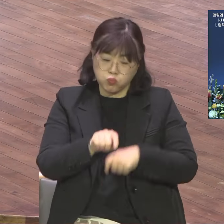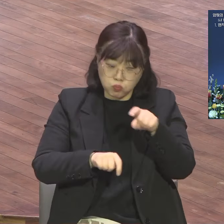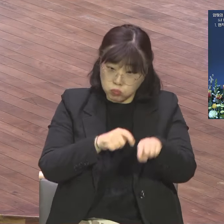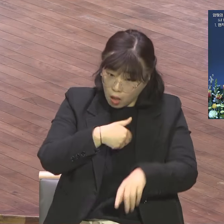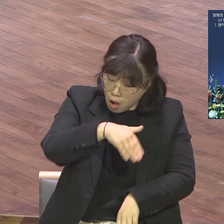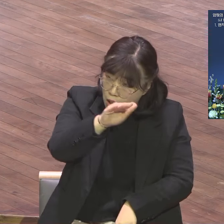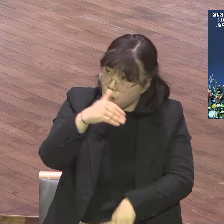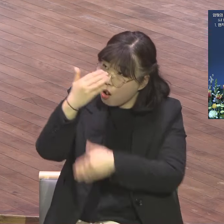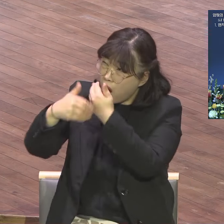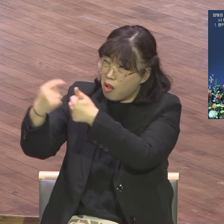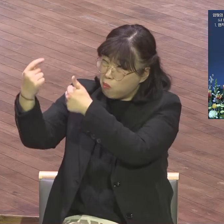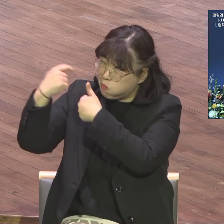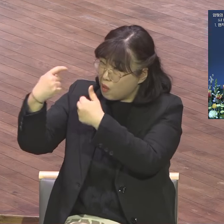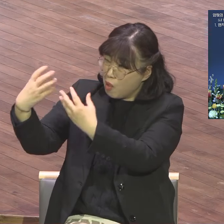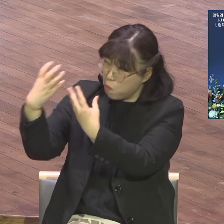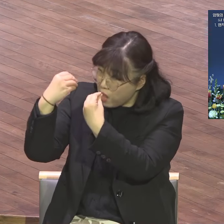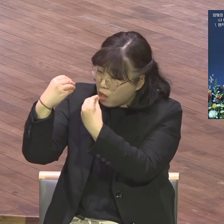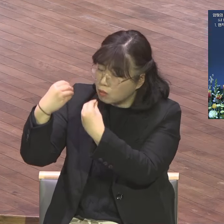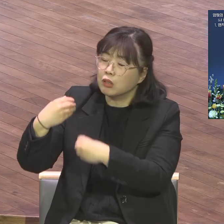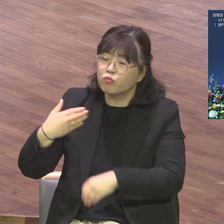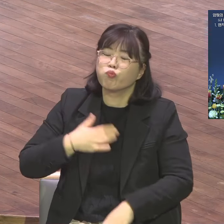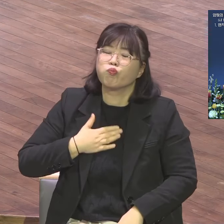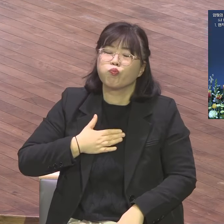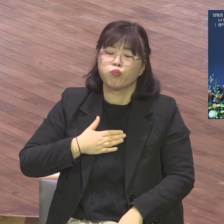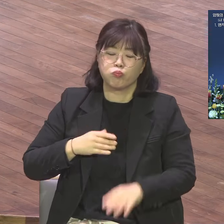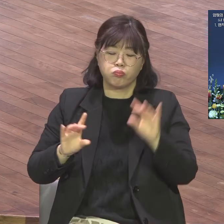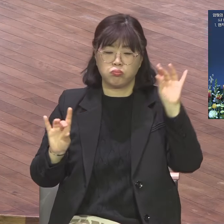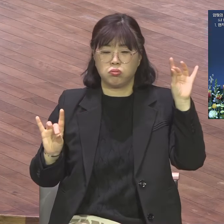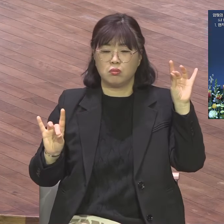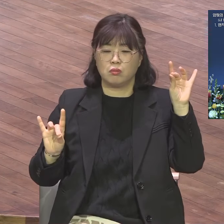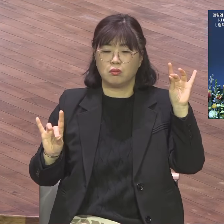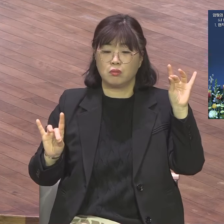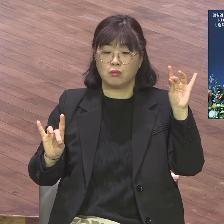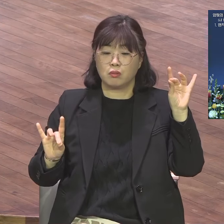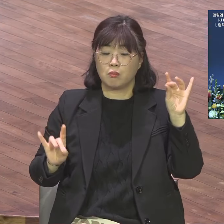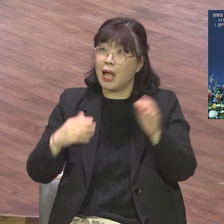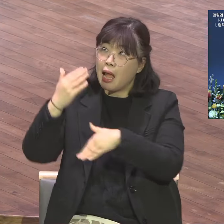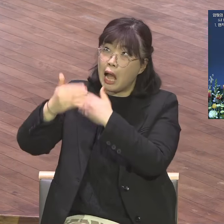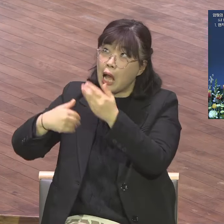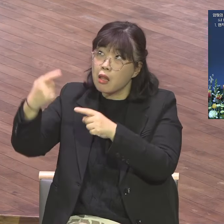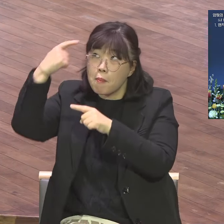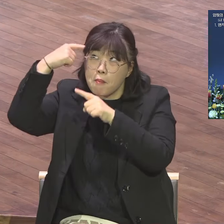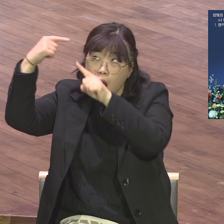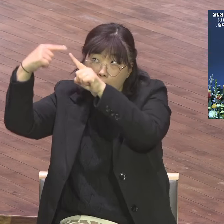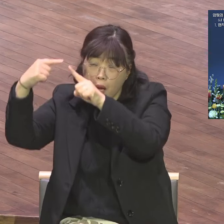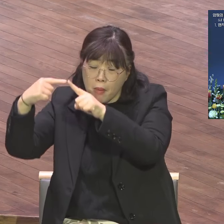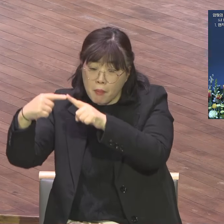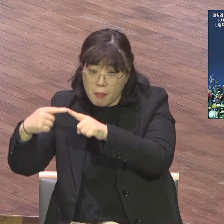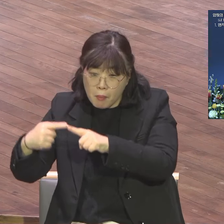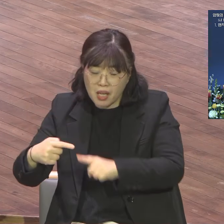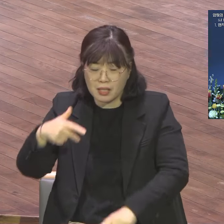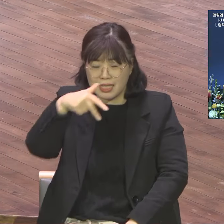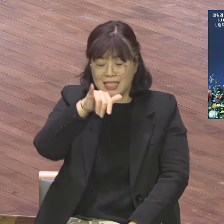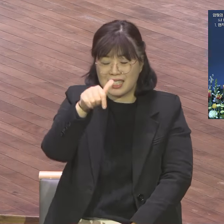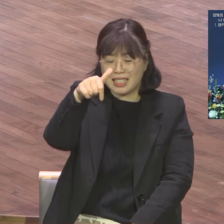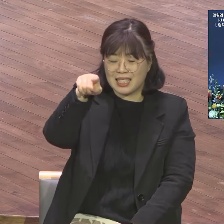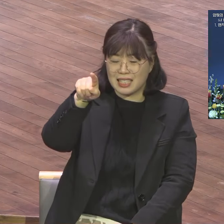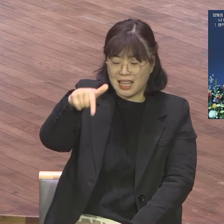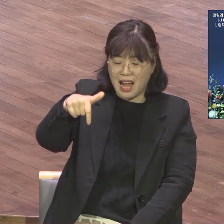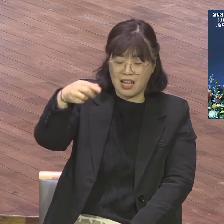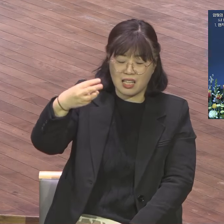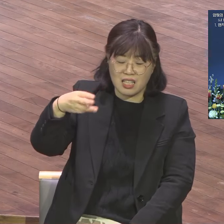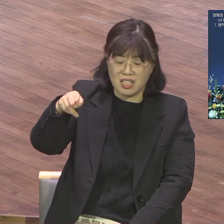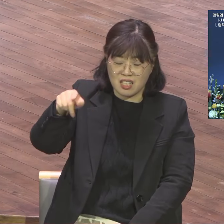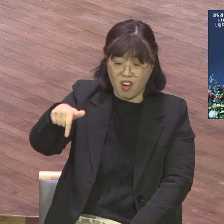영적 뭐요? 지각력입니다. 영적 지각력. 지각력이라는 말은 뭐요? 알아 깨달을 수